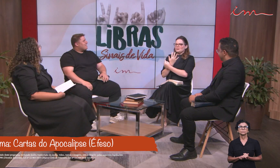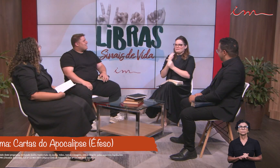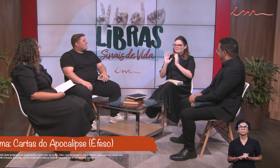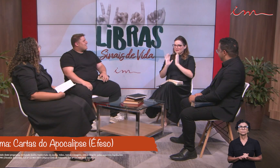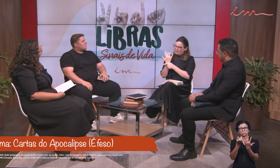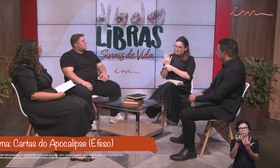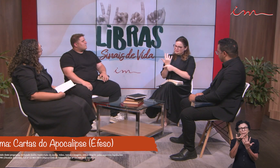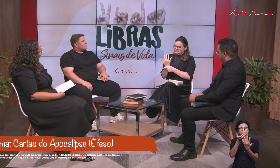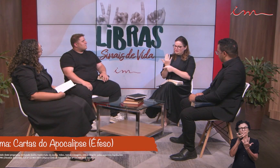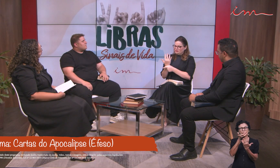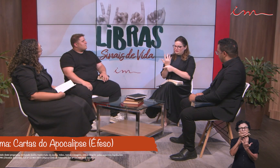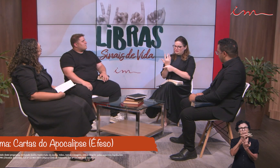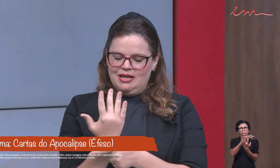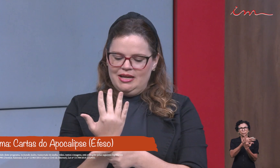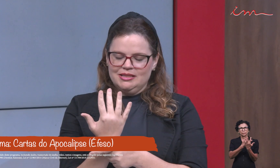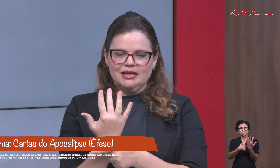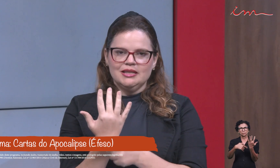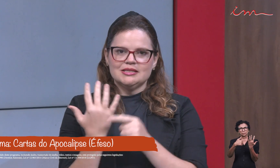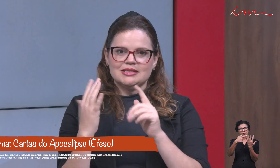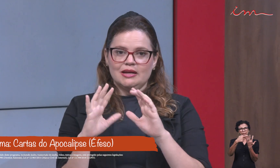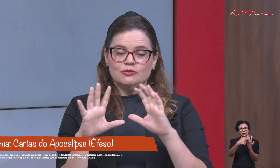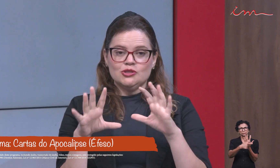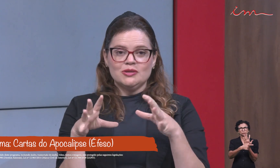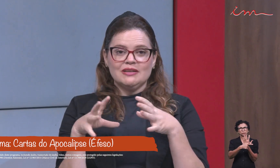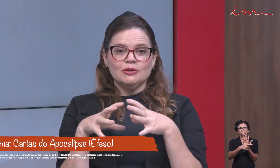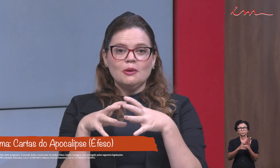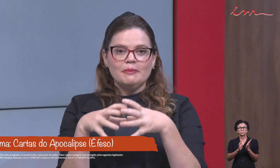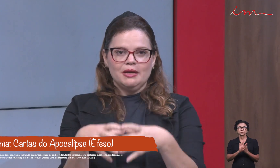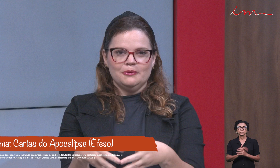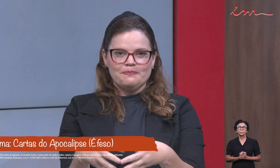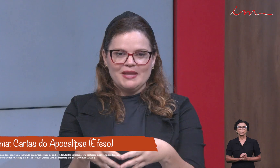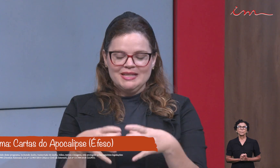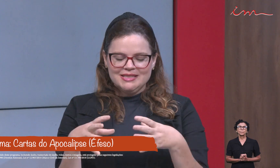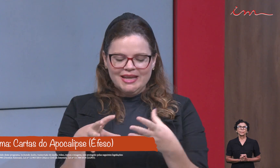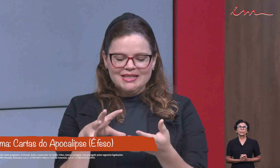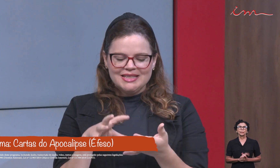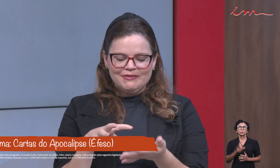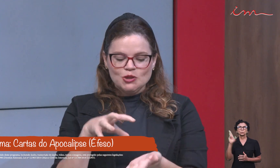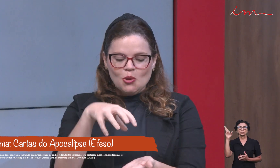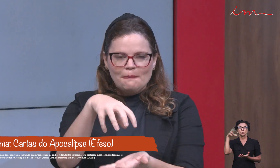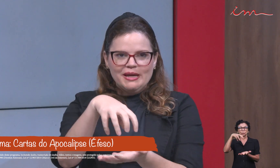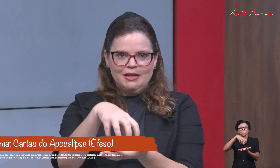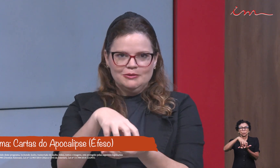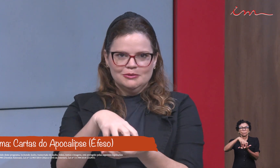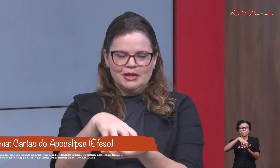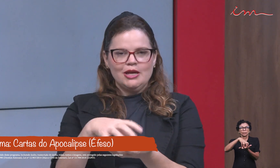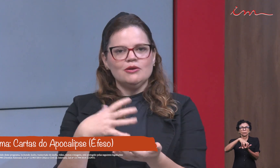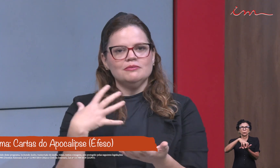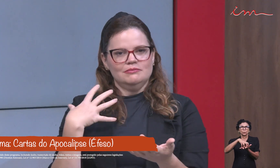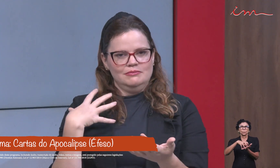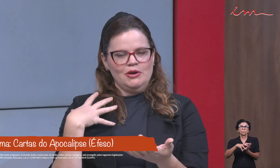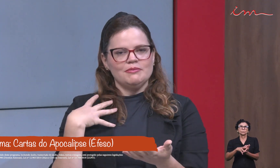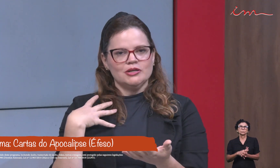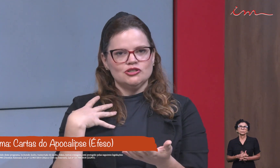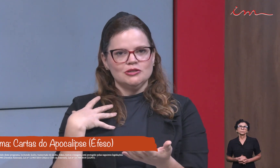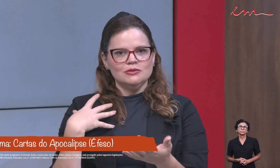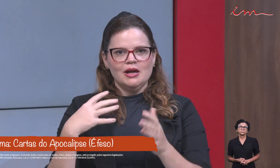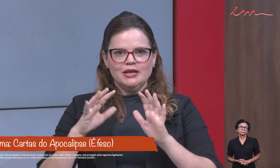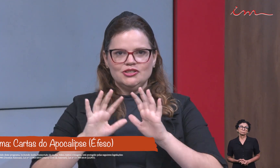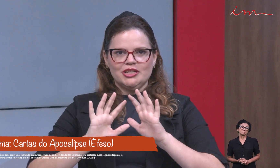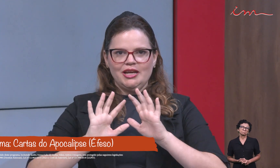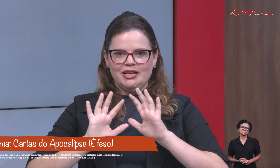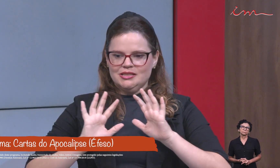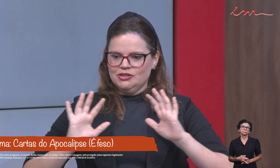aqui. Esses 7 castiçais, o Senhor estava no meio. Se ele estava no meio, eu